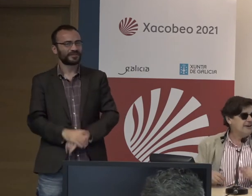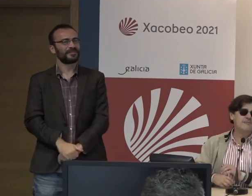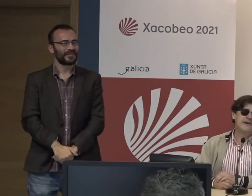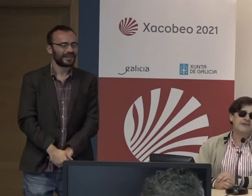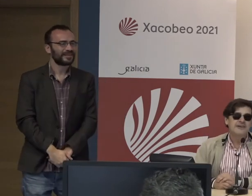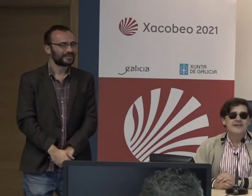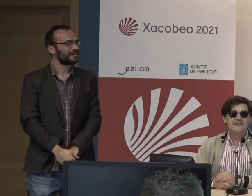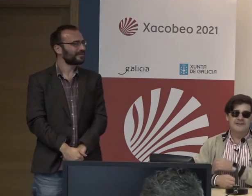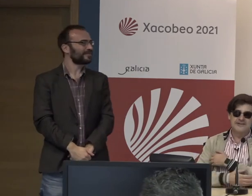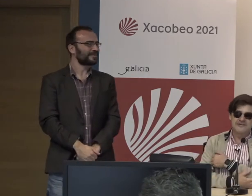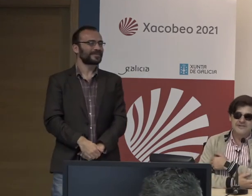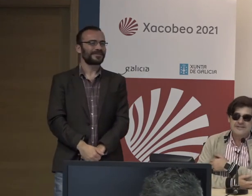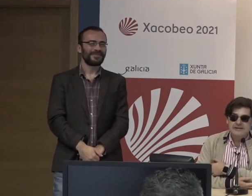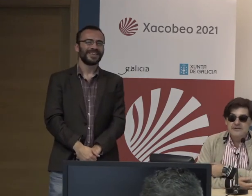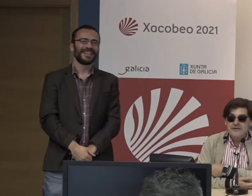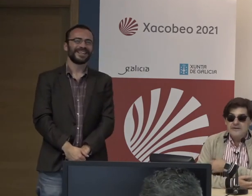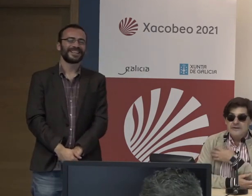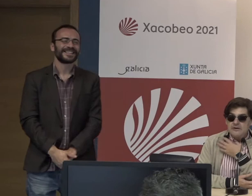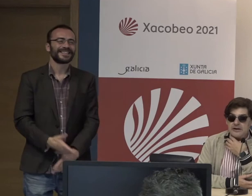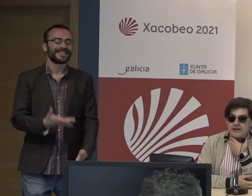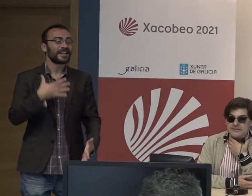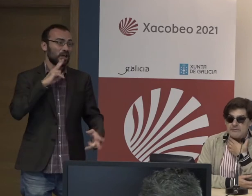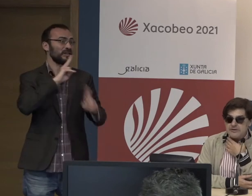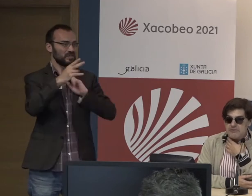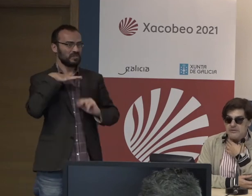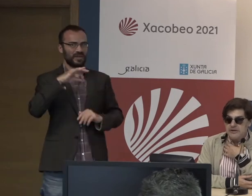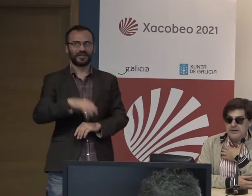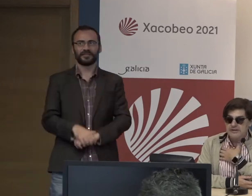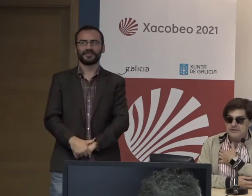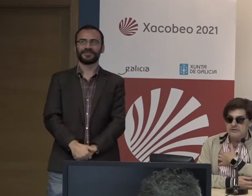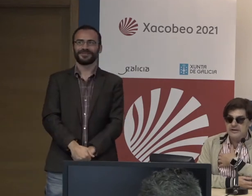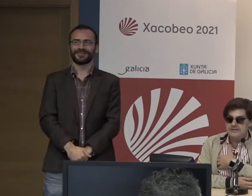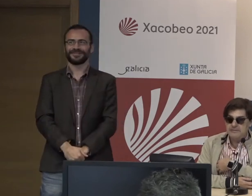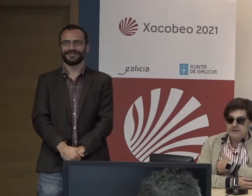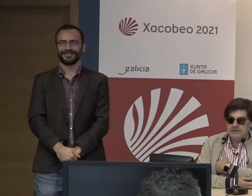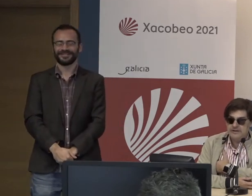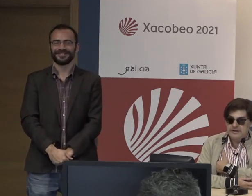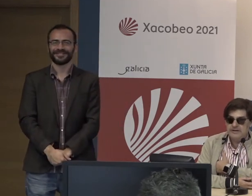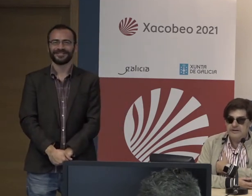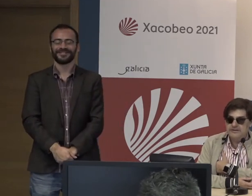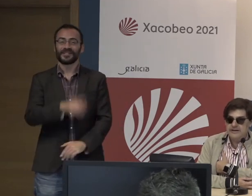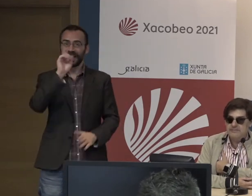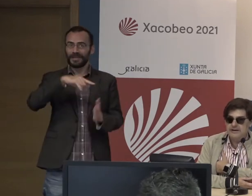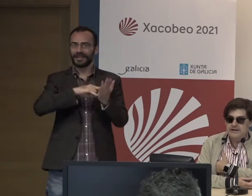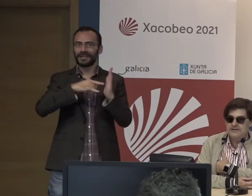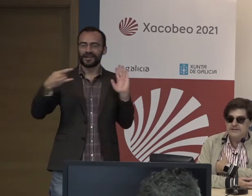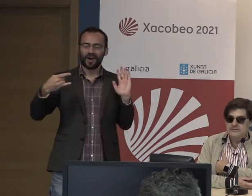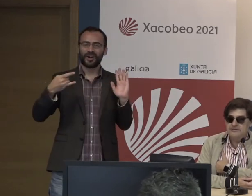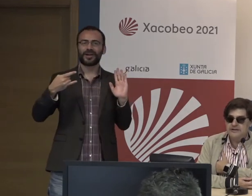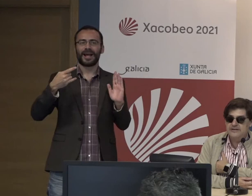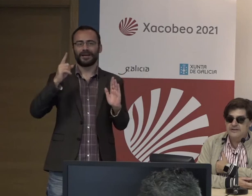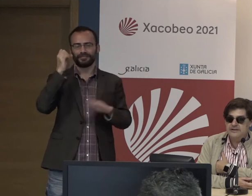vamos, al pelo, ahora podemos haber contestado. Estamos hablando de tecnologías también, de charlas más largas,